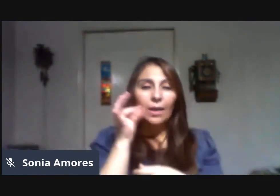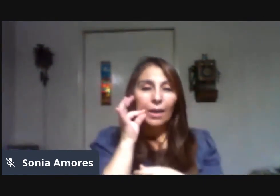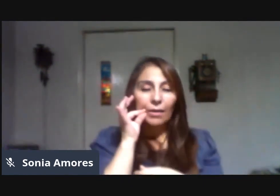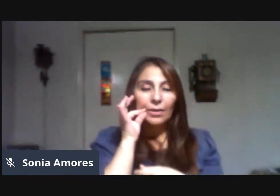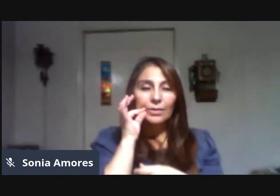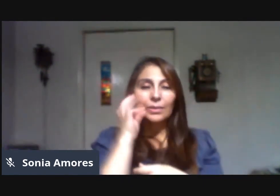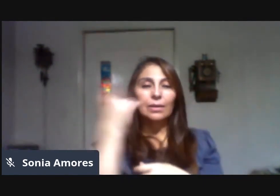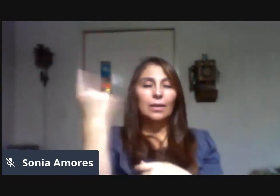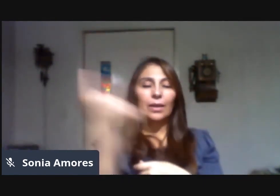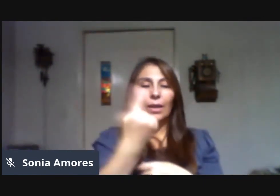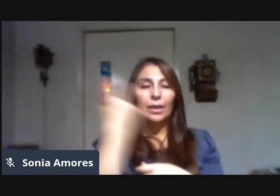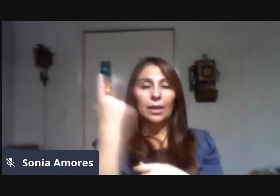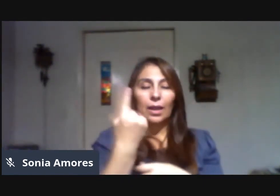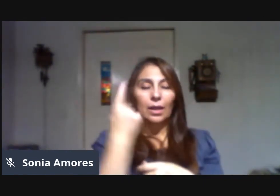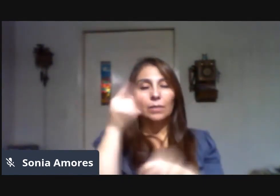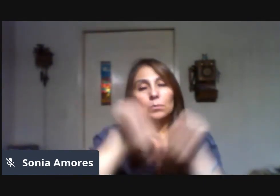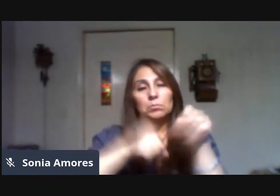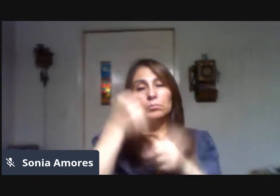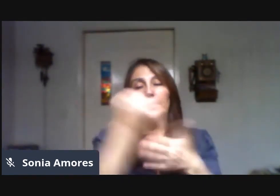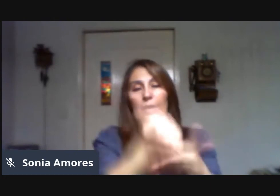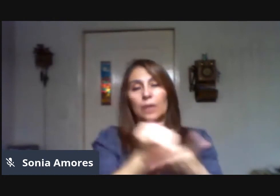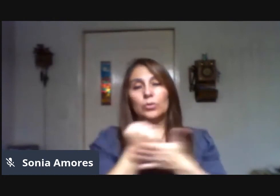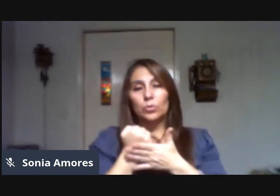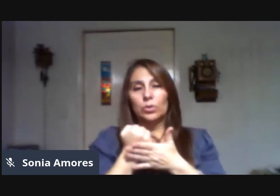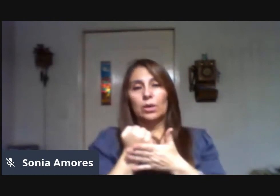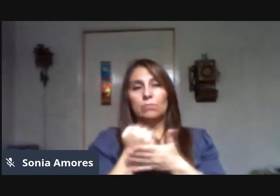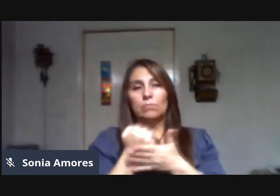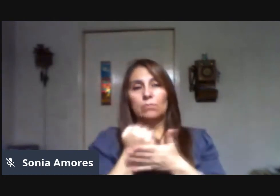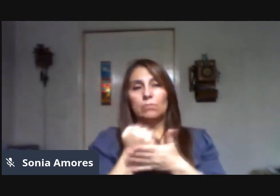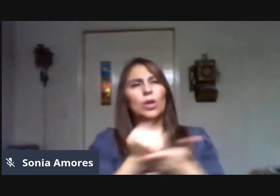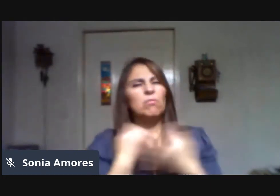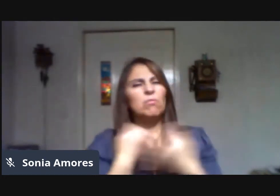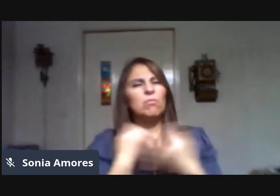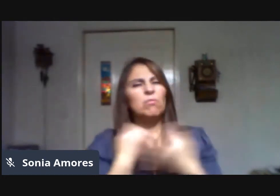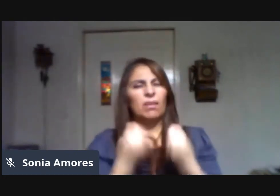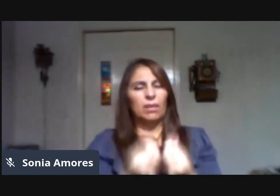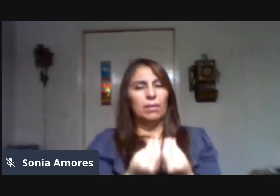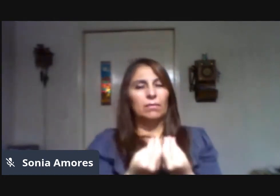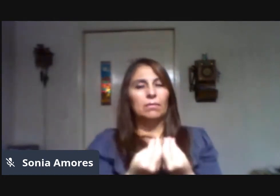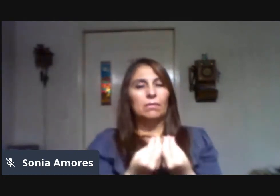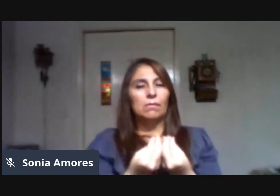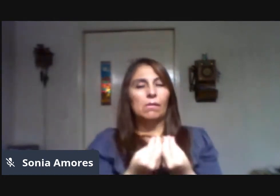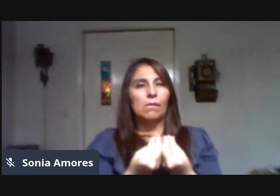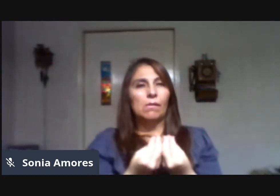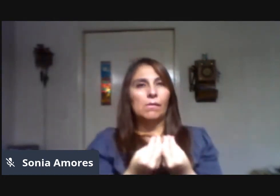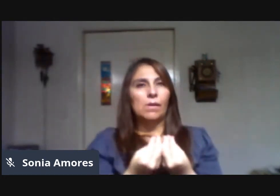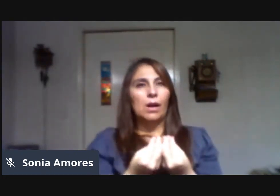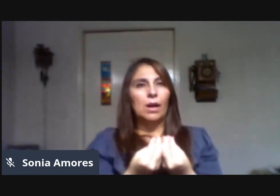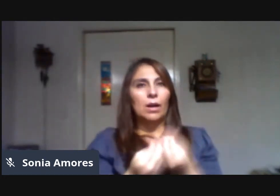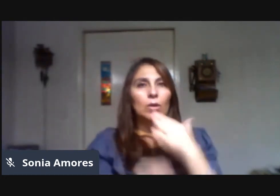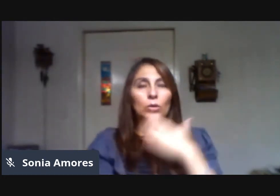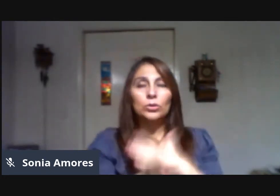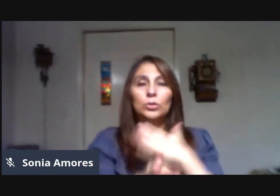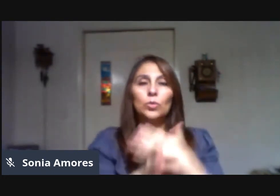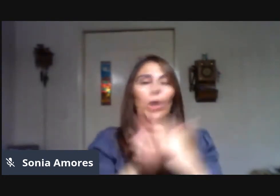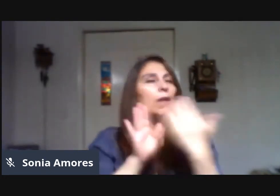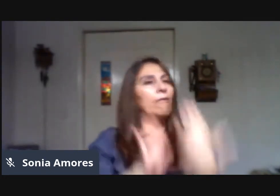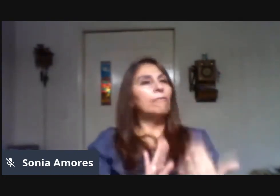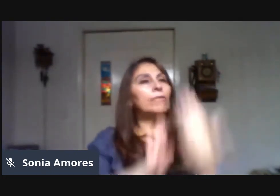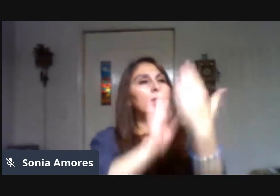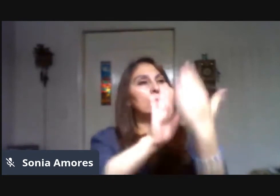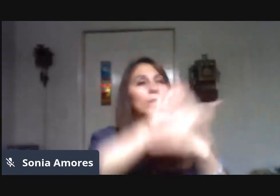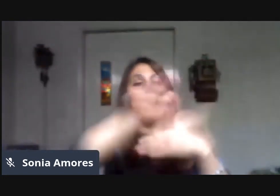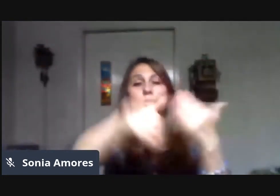que nos pueden ayudar a darle salida o a seguir enfrentando lo que estamos